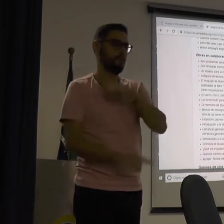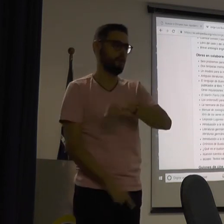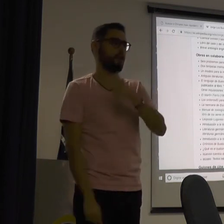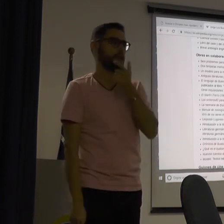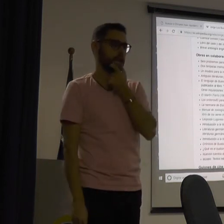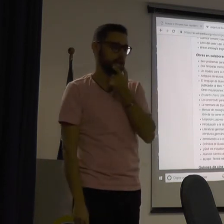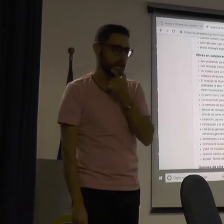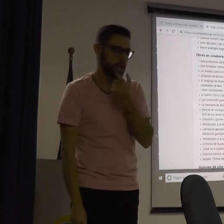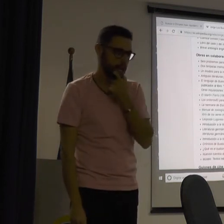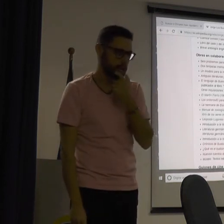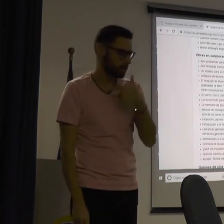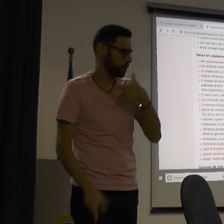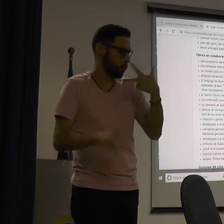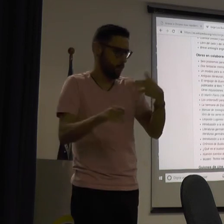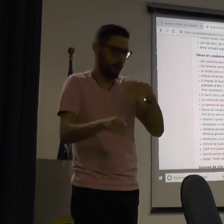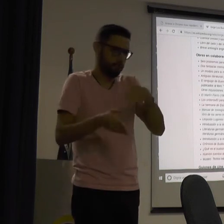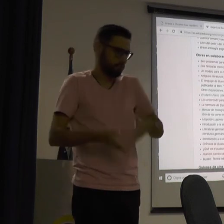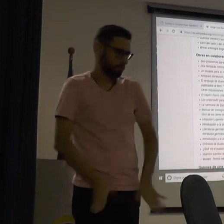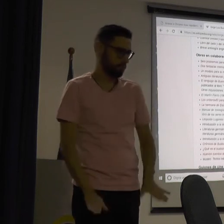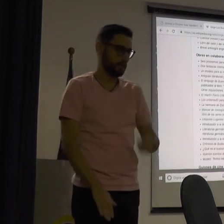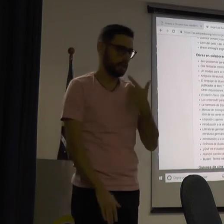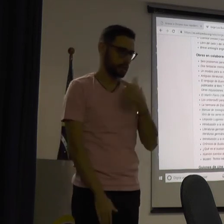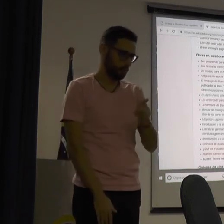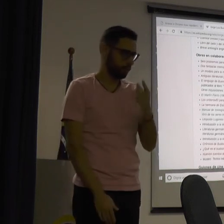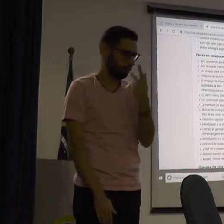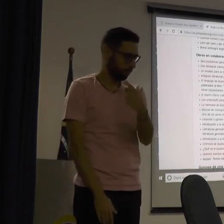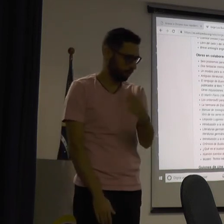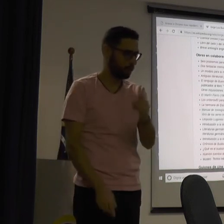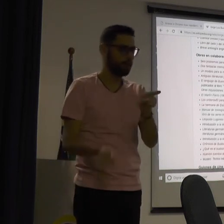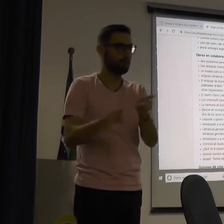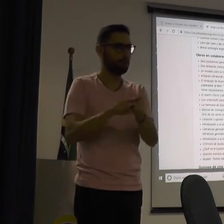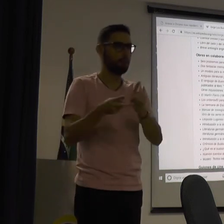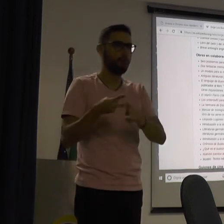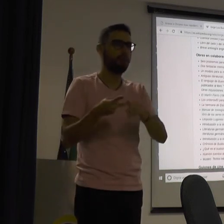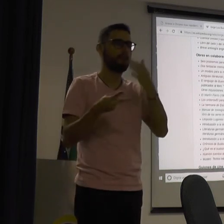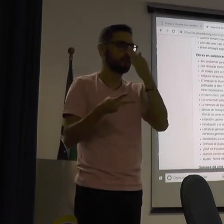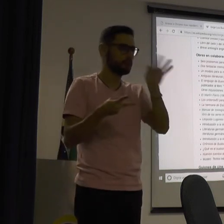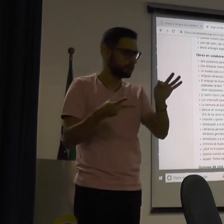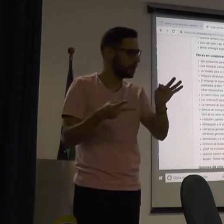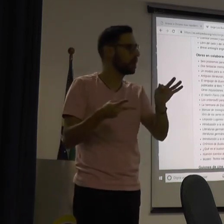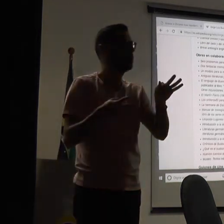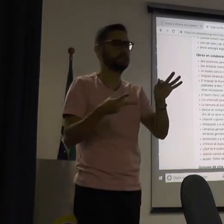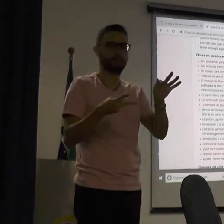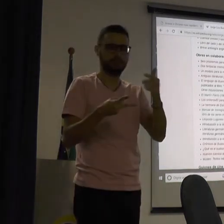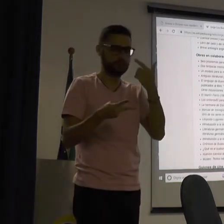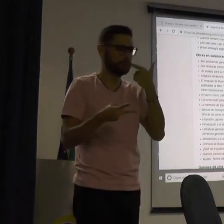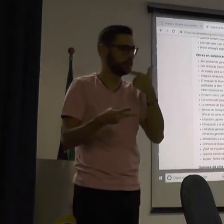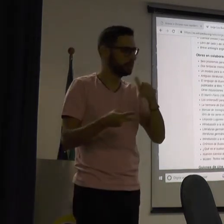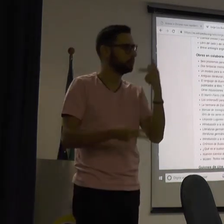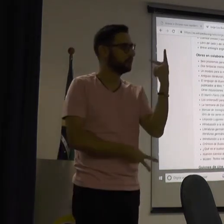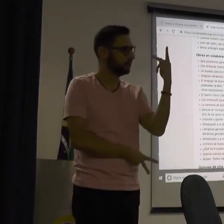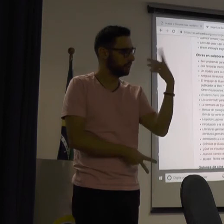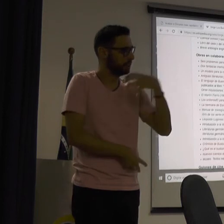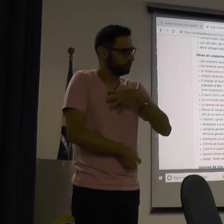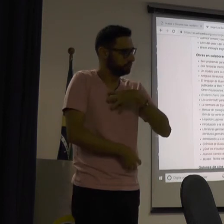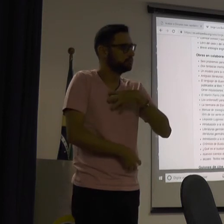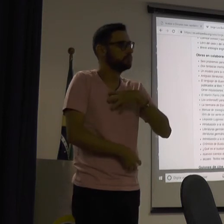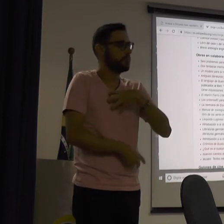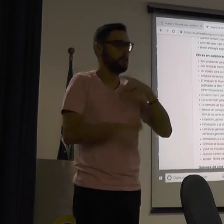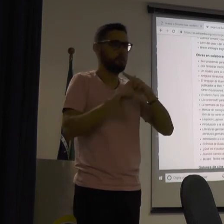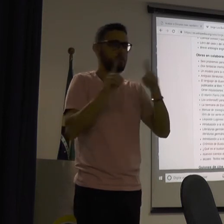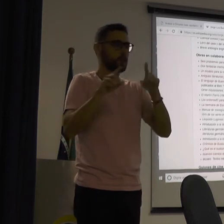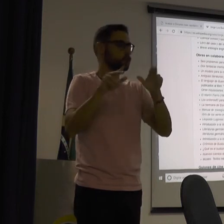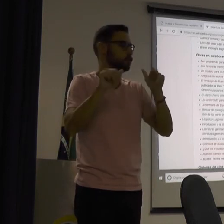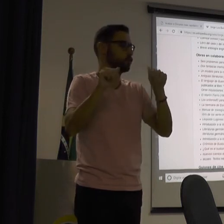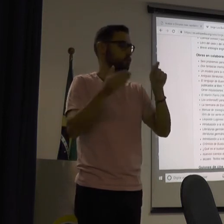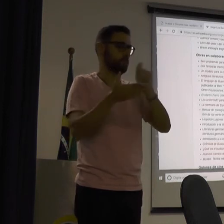como nativo, sabia francês como nativo, mas nunca, quase nunca escreveu em